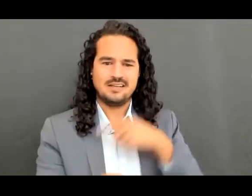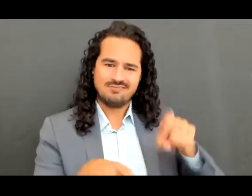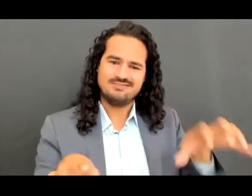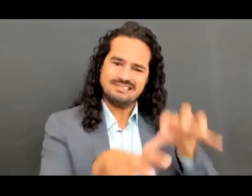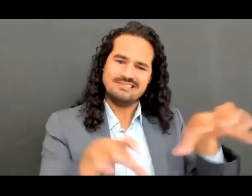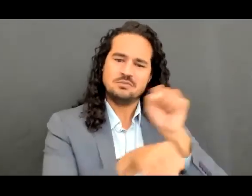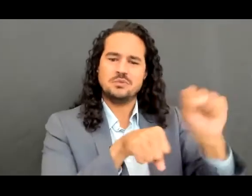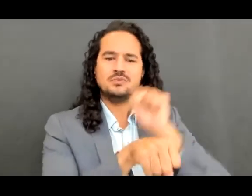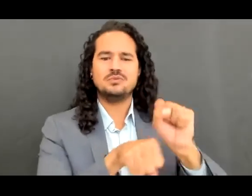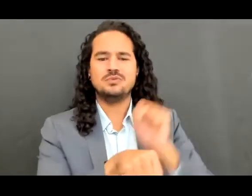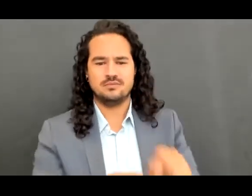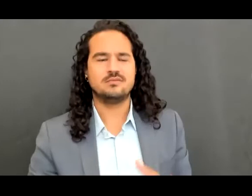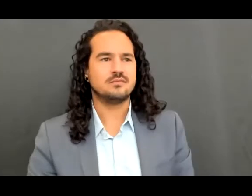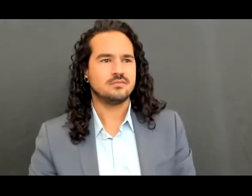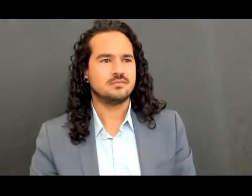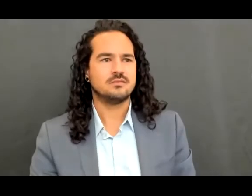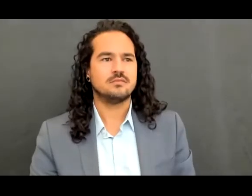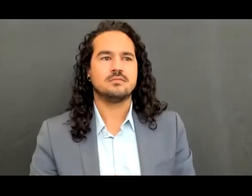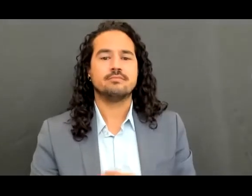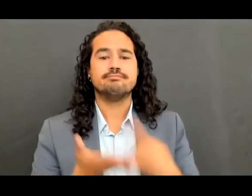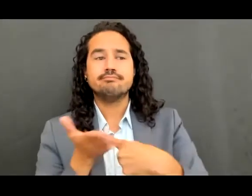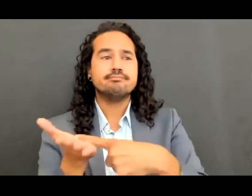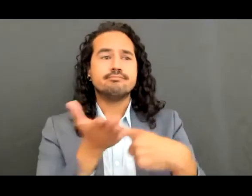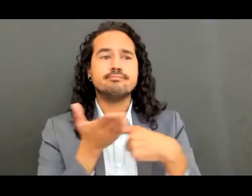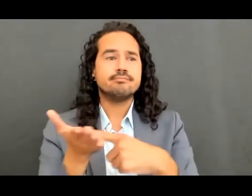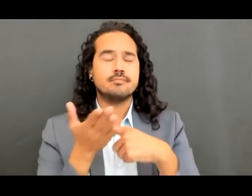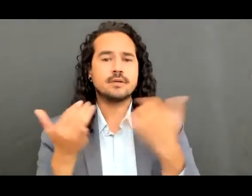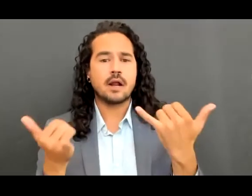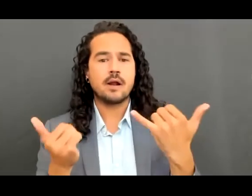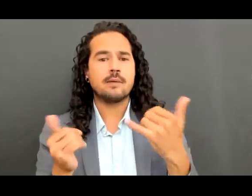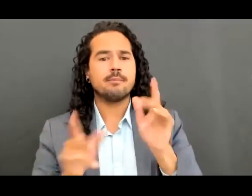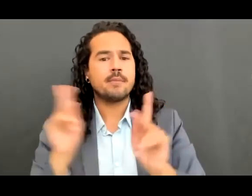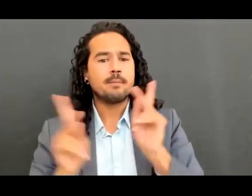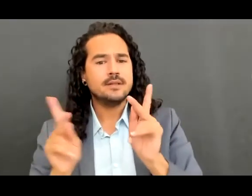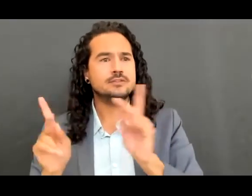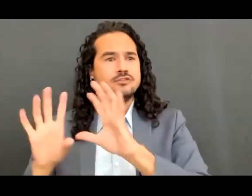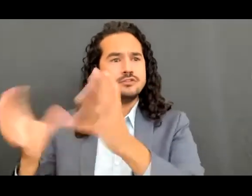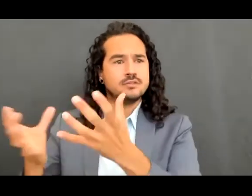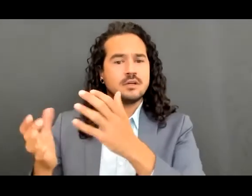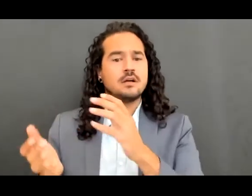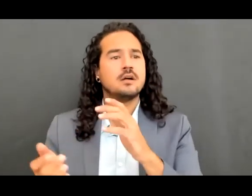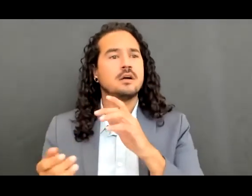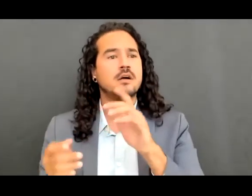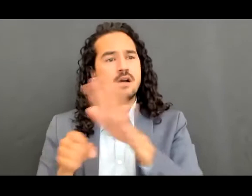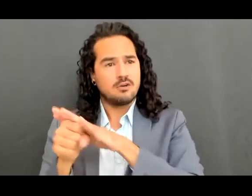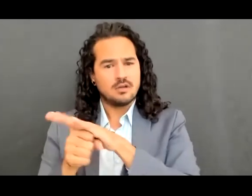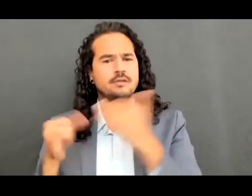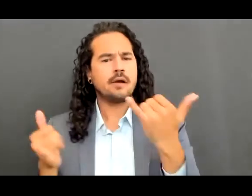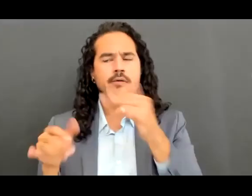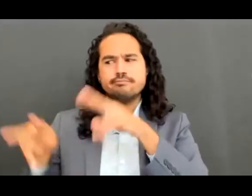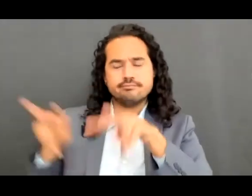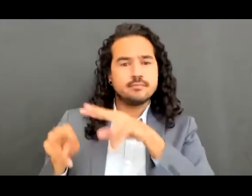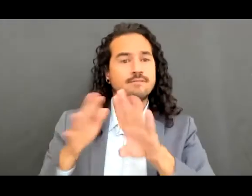Bueno, también hemos hablado acerca de los avisos de evacuación pero tenemos que asegurarnos que la